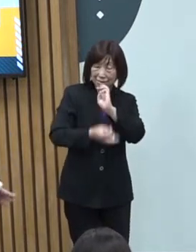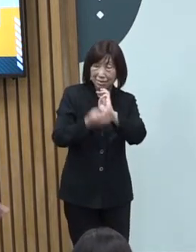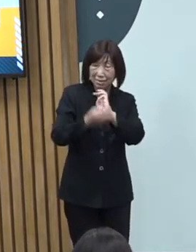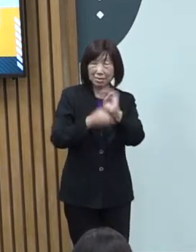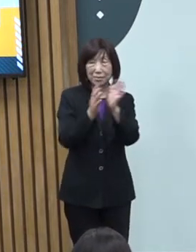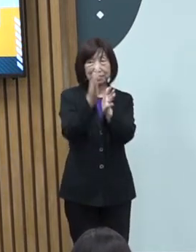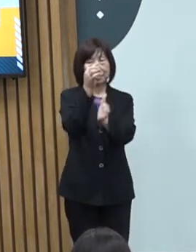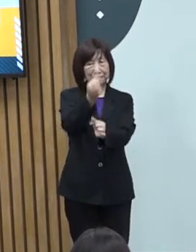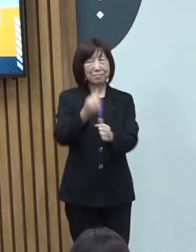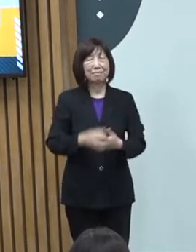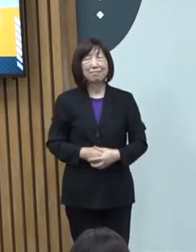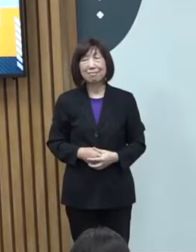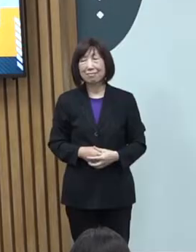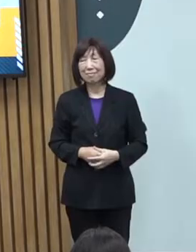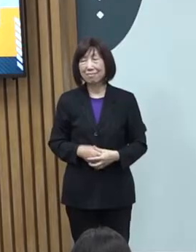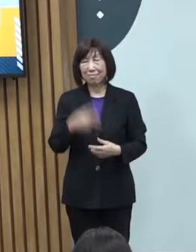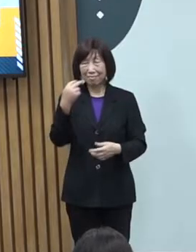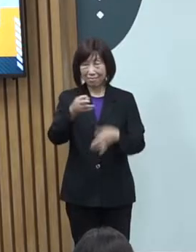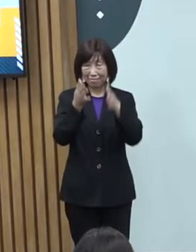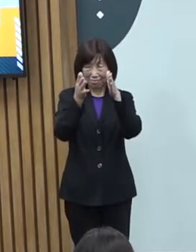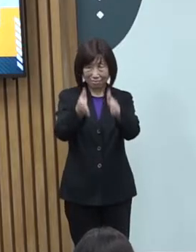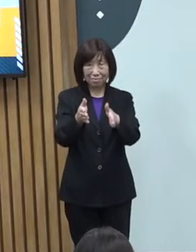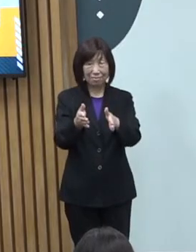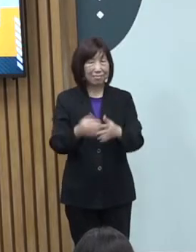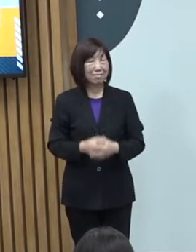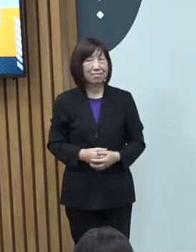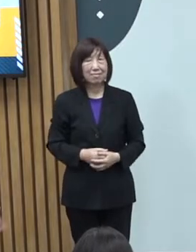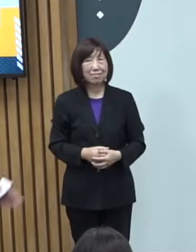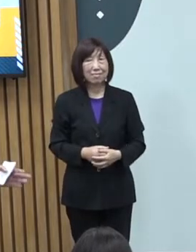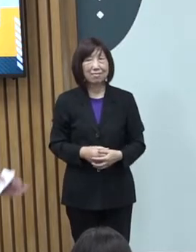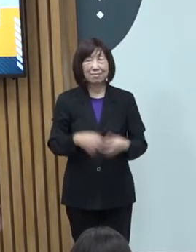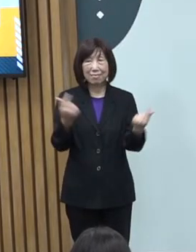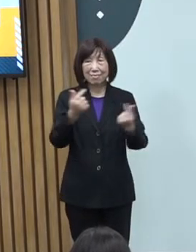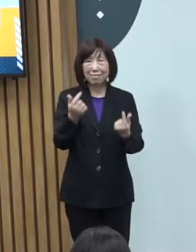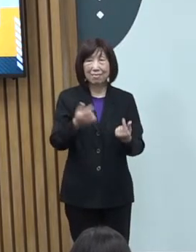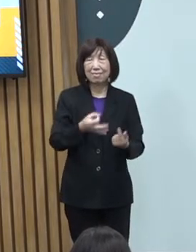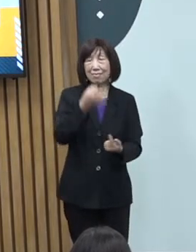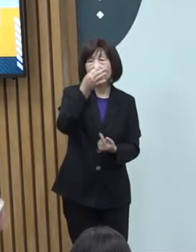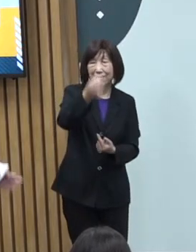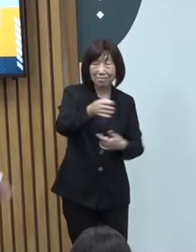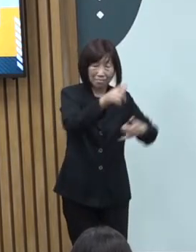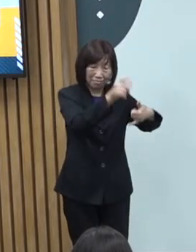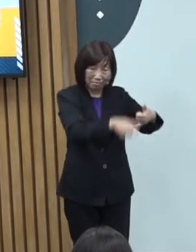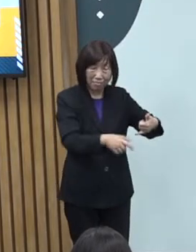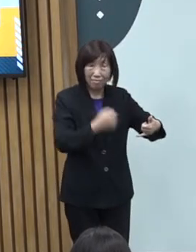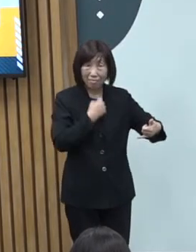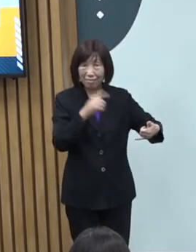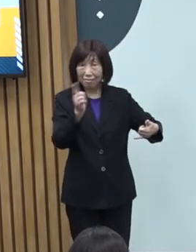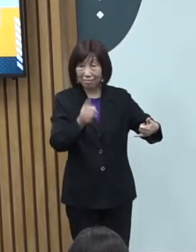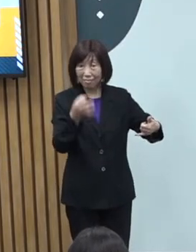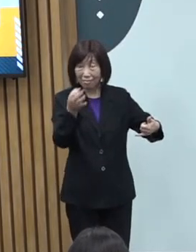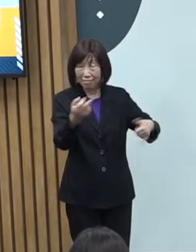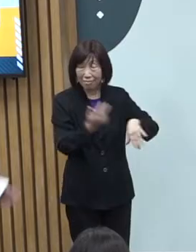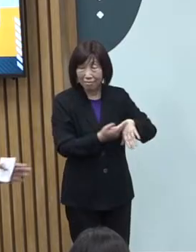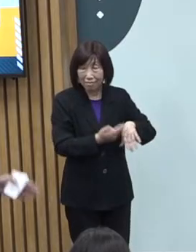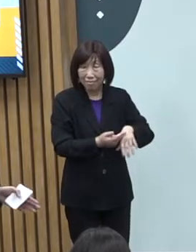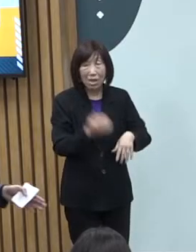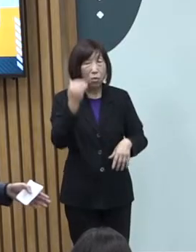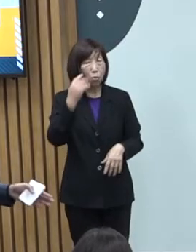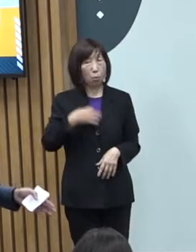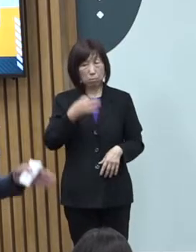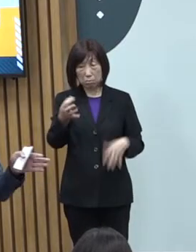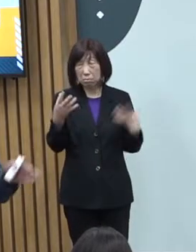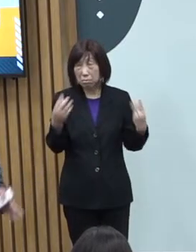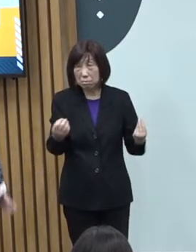完整之外，同时也针对了在这一次不管是要缴税的义务人该怎么样缴税，没有缴